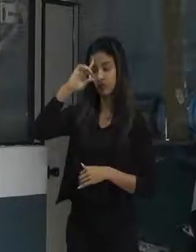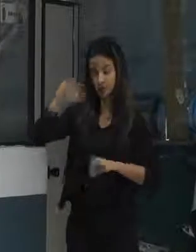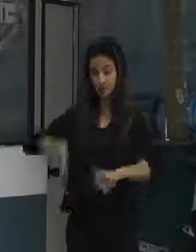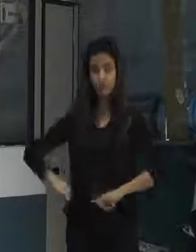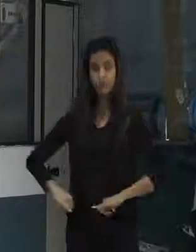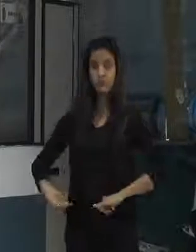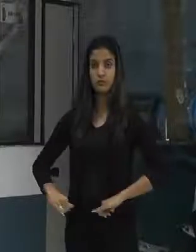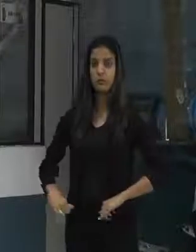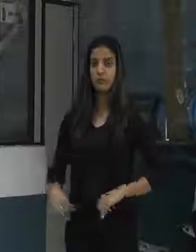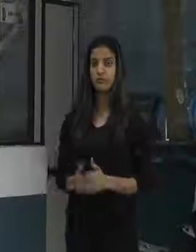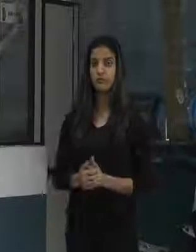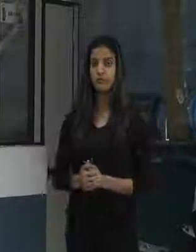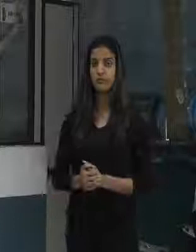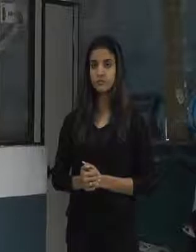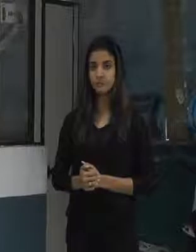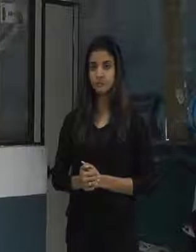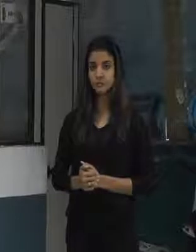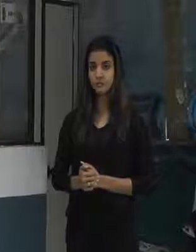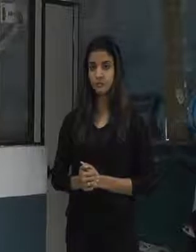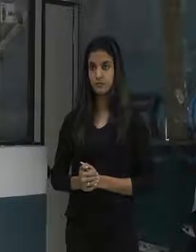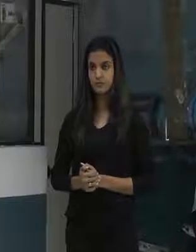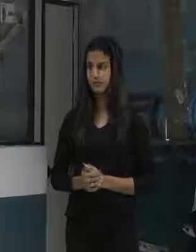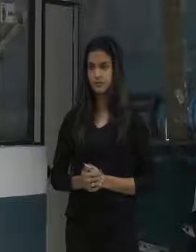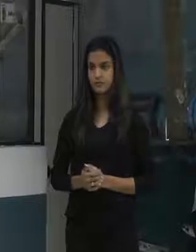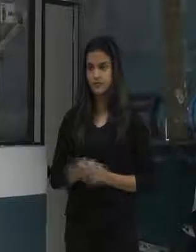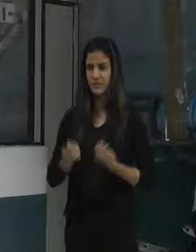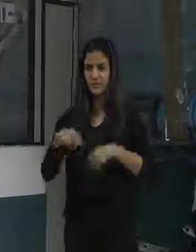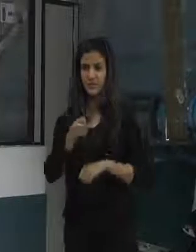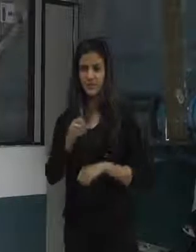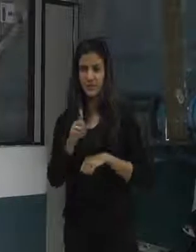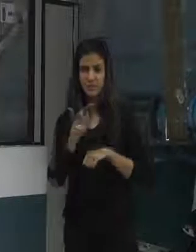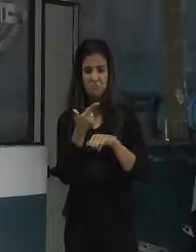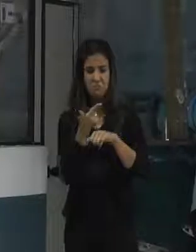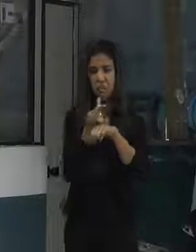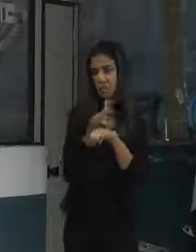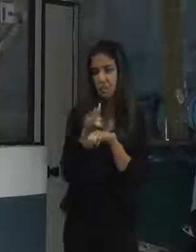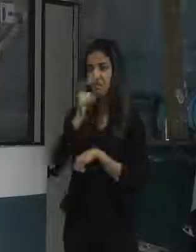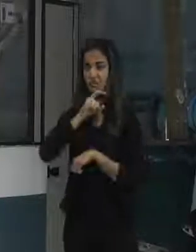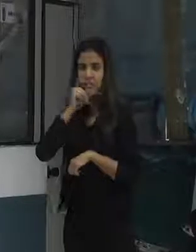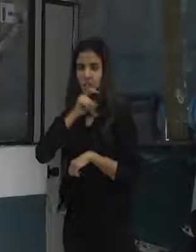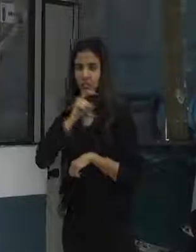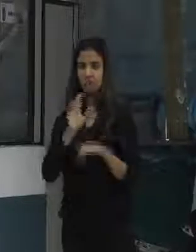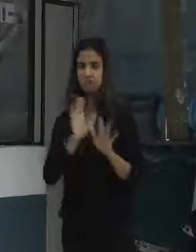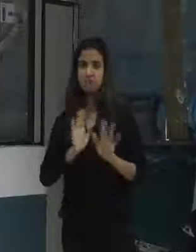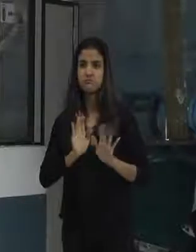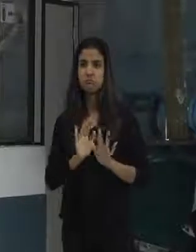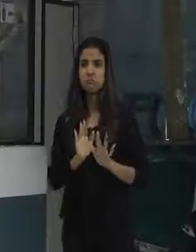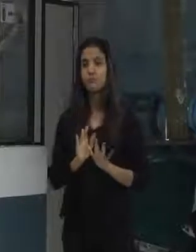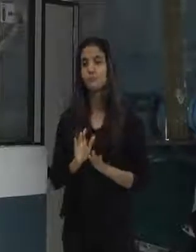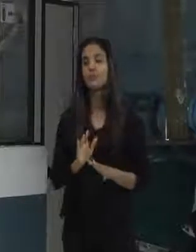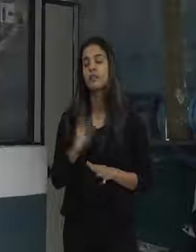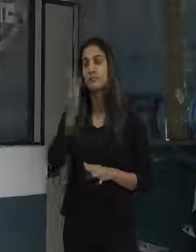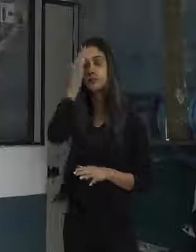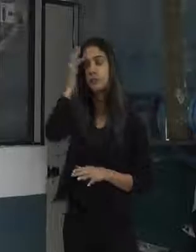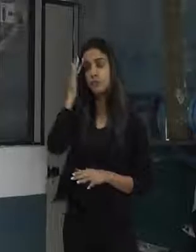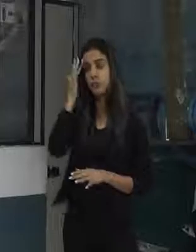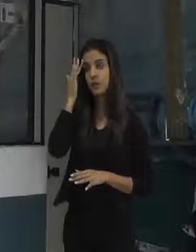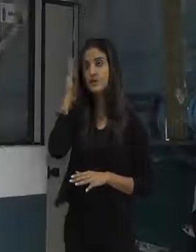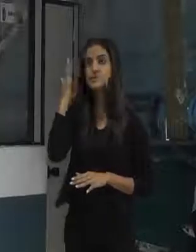sofrendo. Então eu não preciso procurar cabelo em ovo. Quem me ouve e quem acompanha o nosso mandato